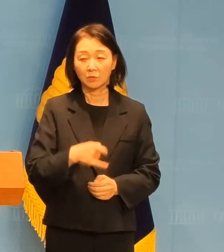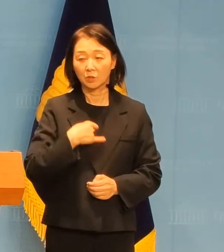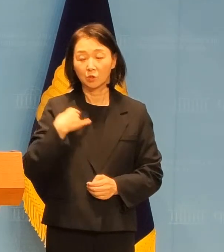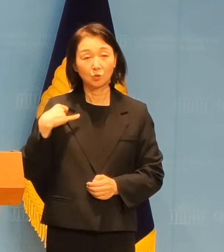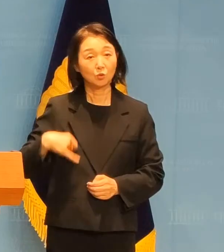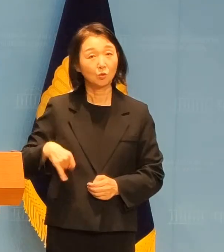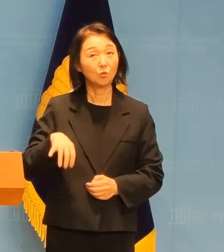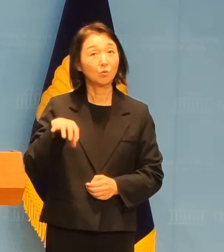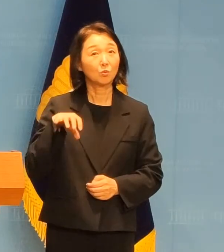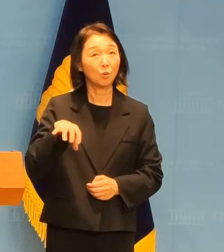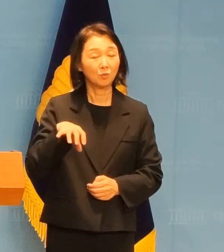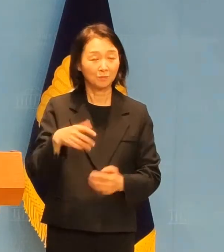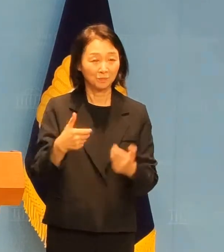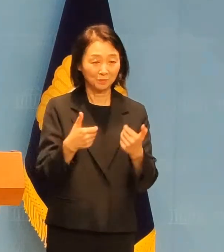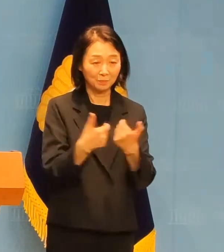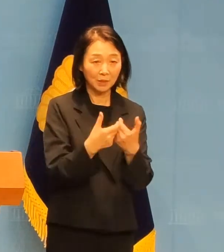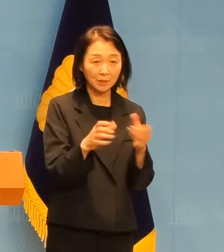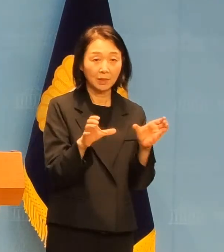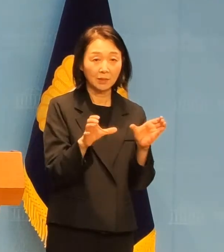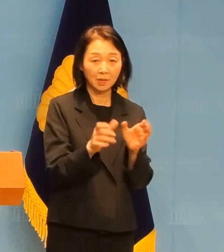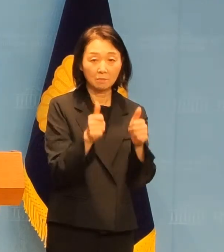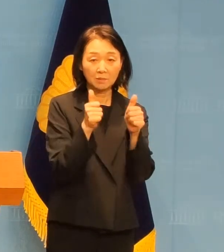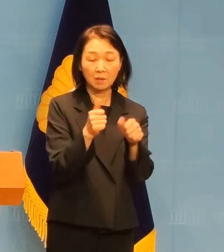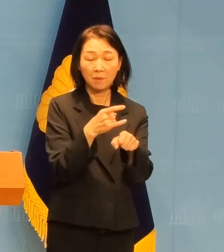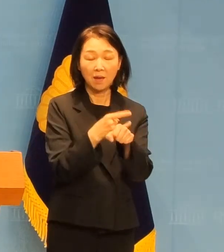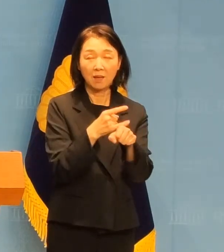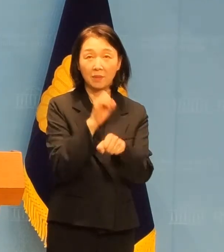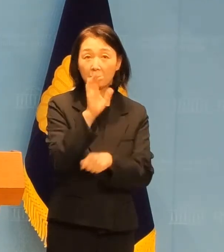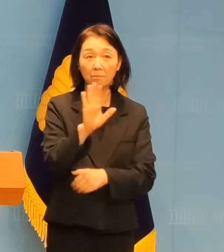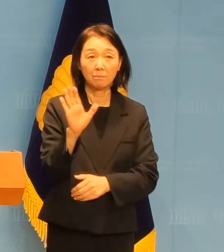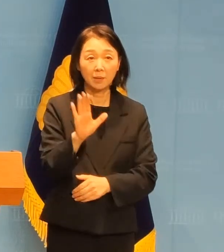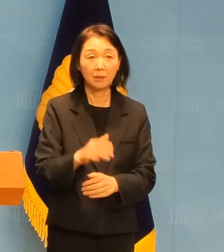중국에서는 반대파를 재판한다고 하지 않습니다.